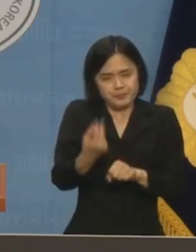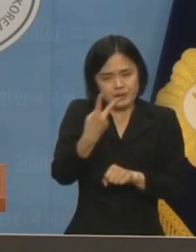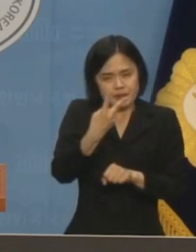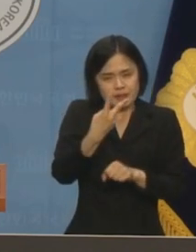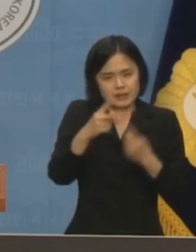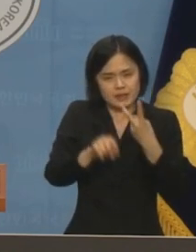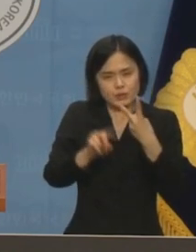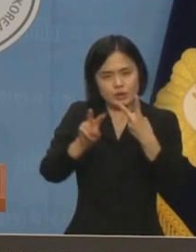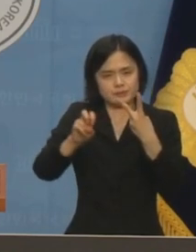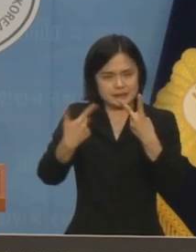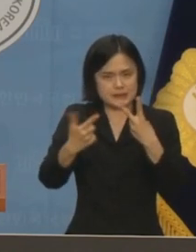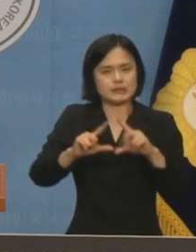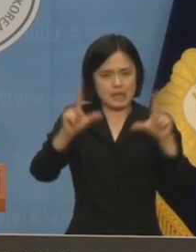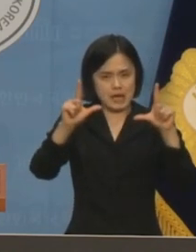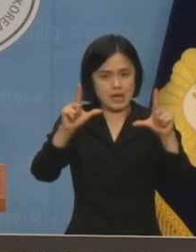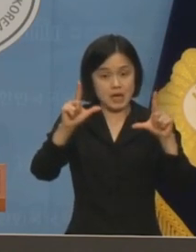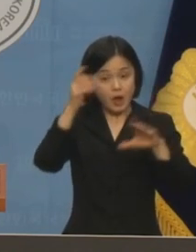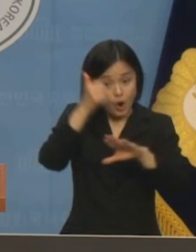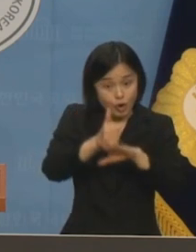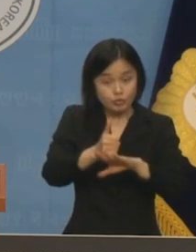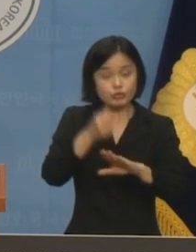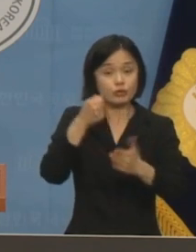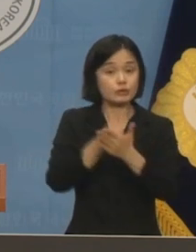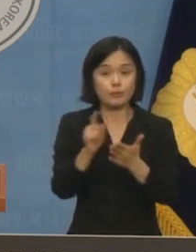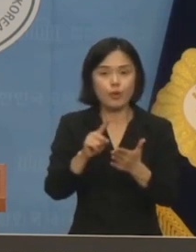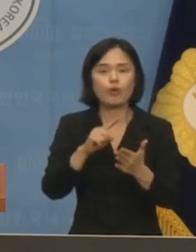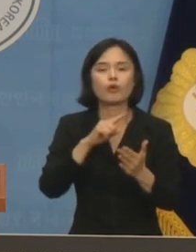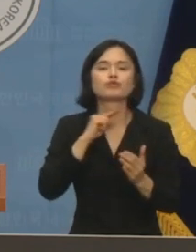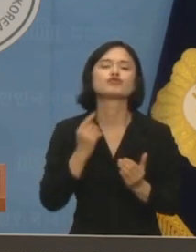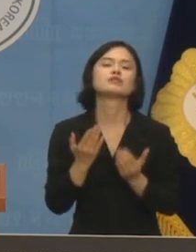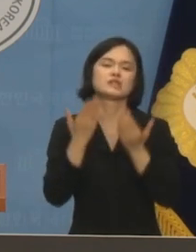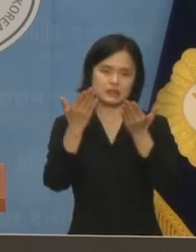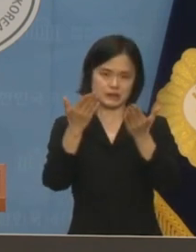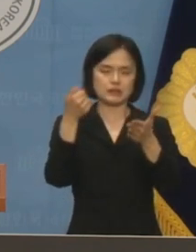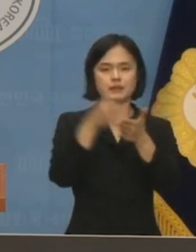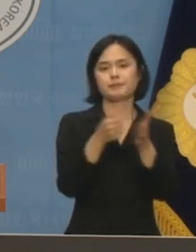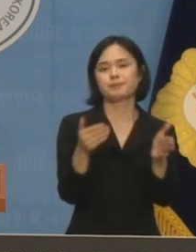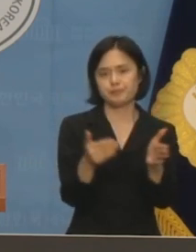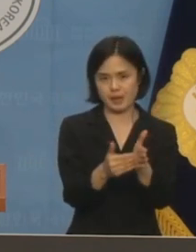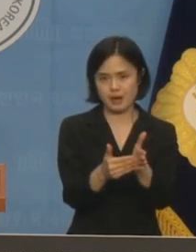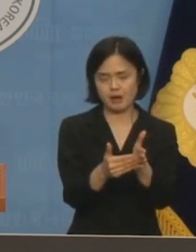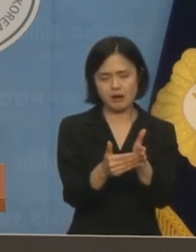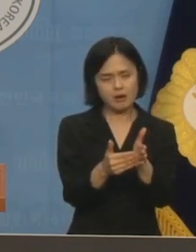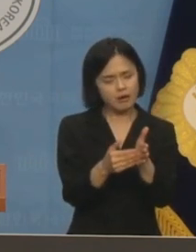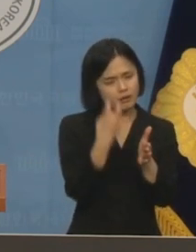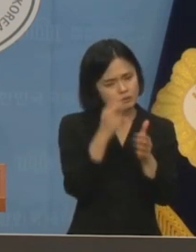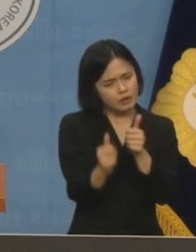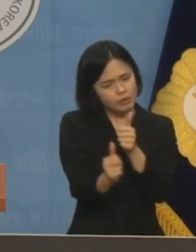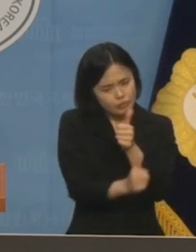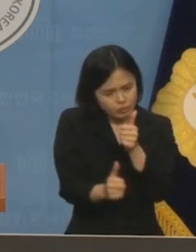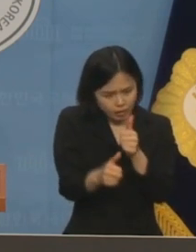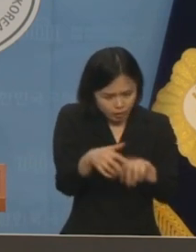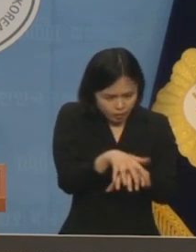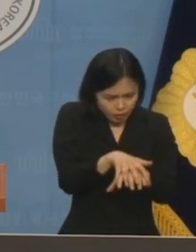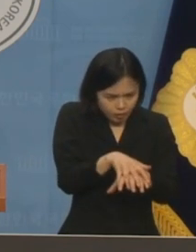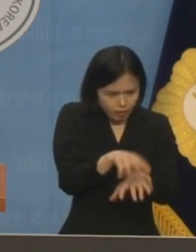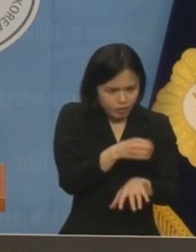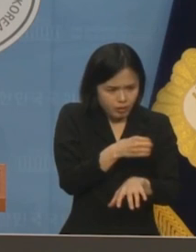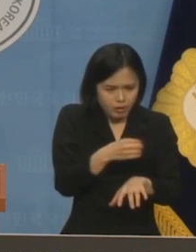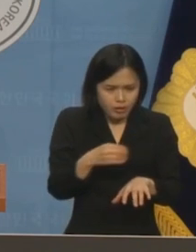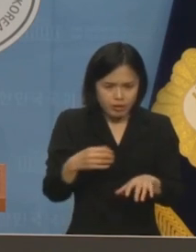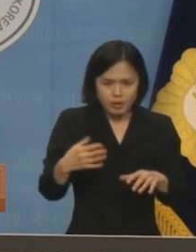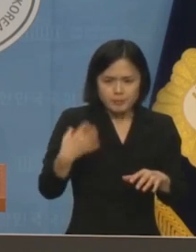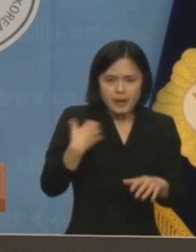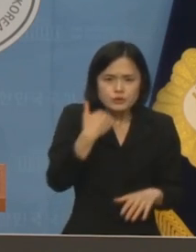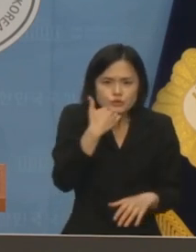우리는 중앙전공사상 심사위원회가 어떠한 인물들로 구성되어야지 알 수 없는 상황에서 이러한 잘못된 결정에 대해